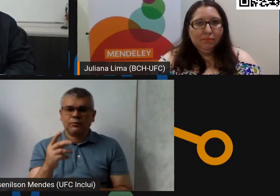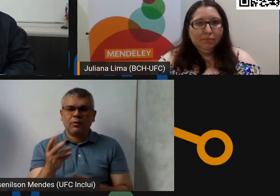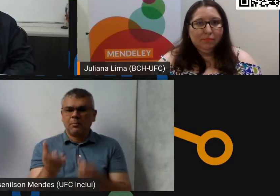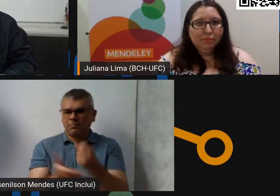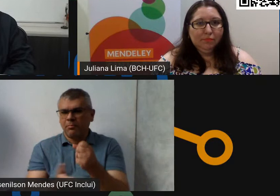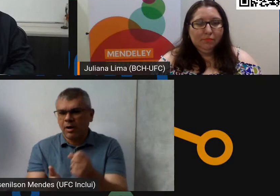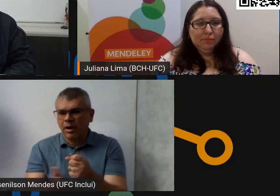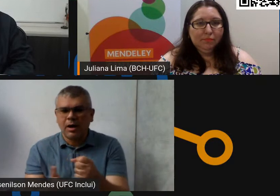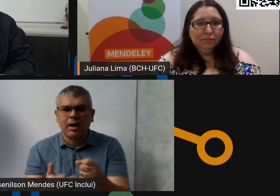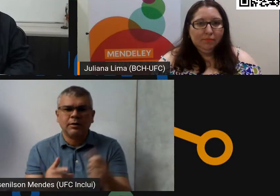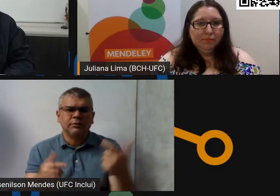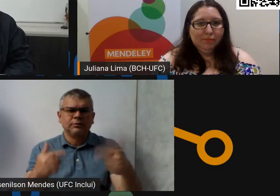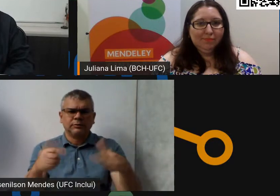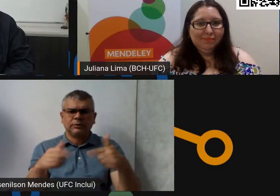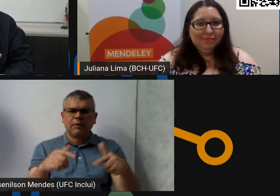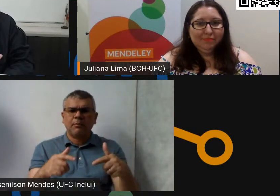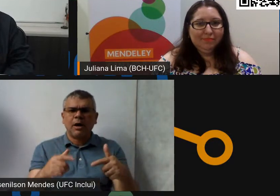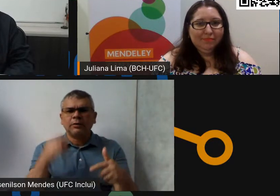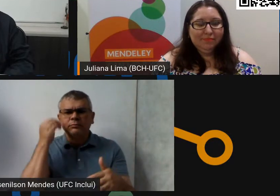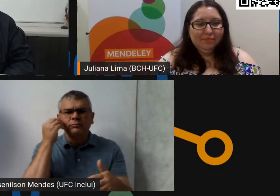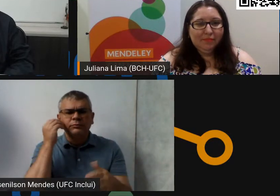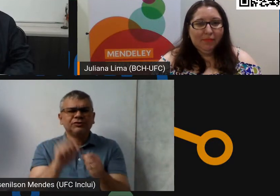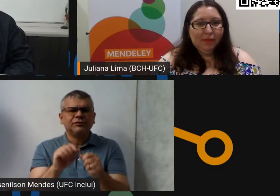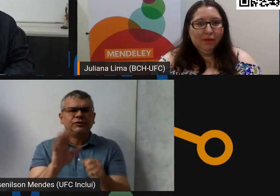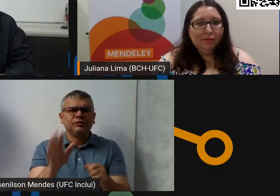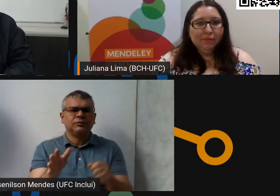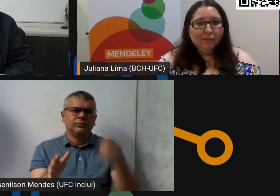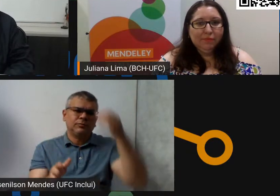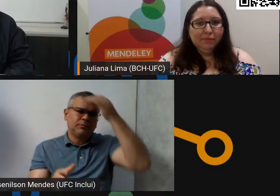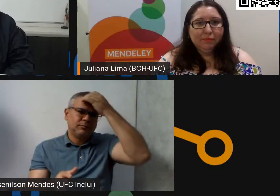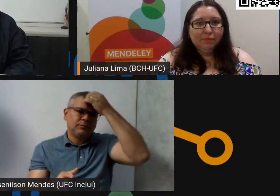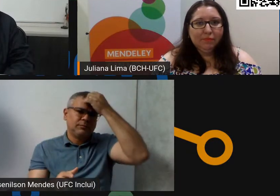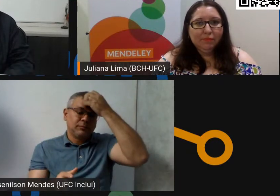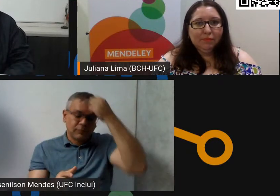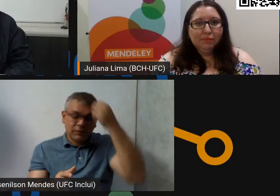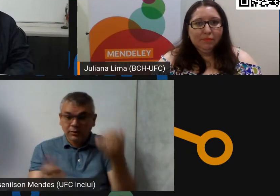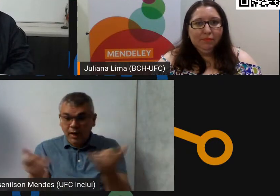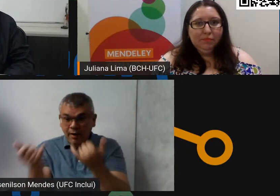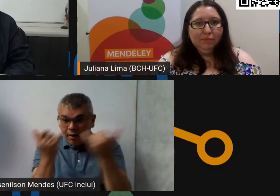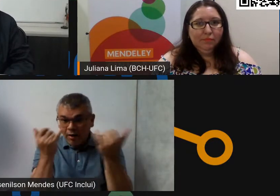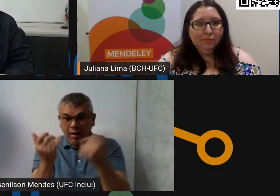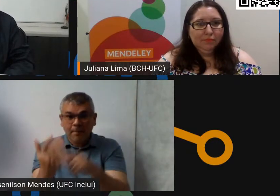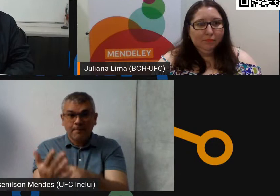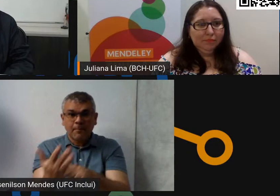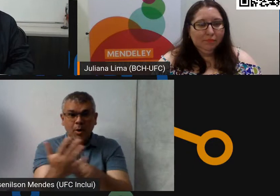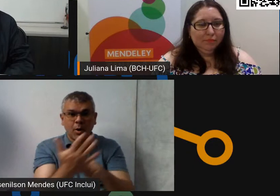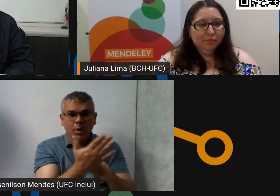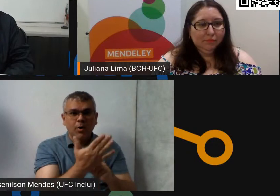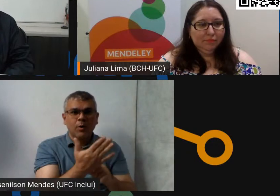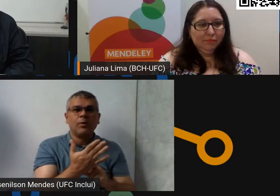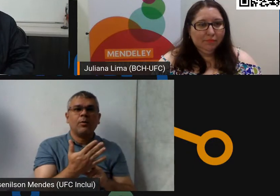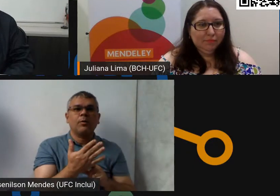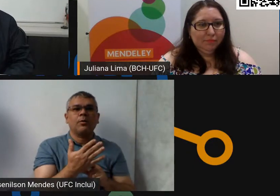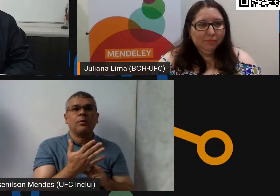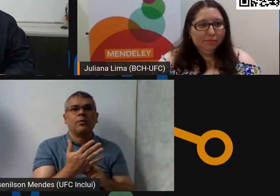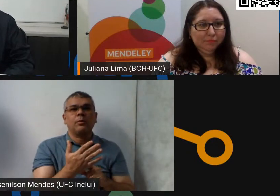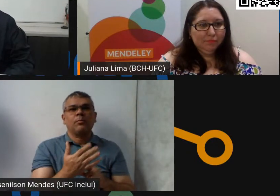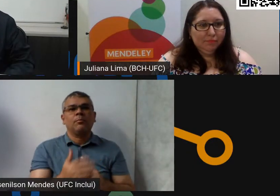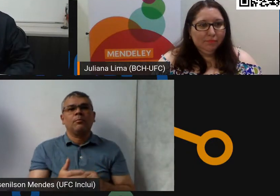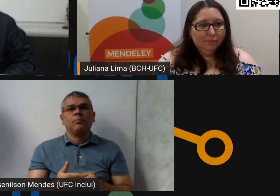trabalhos são sua base empírica, no caso, eu estou transformando as suas evidências, essa base empírica, em